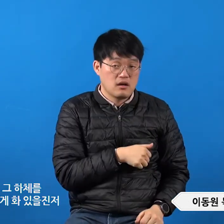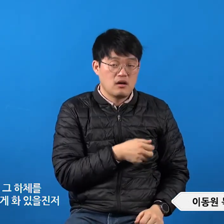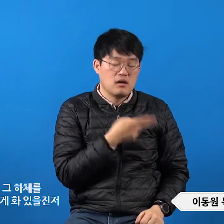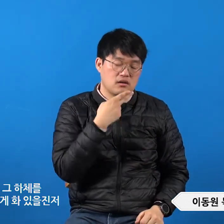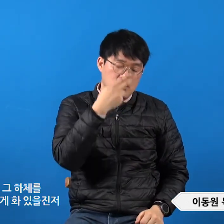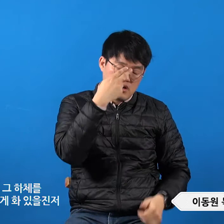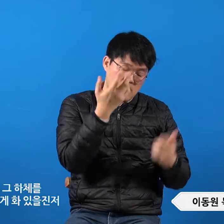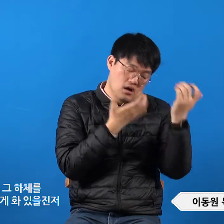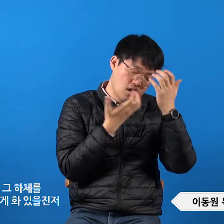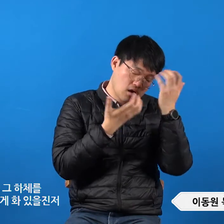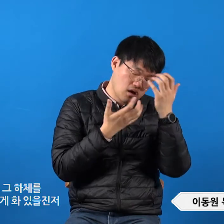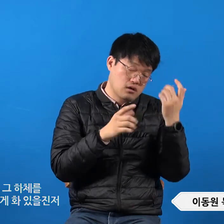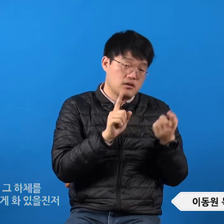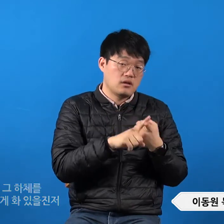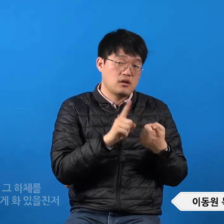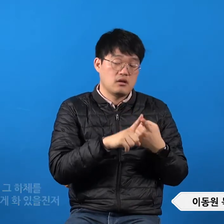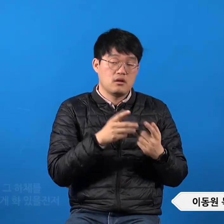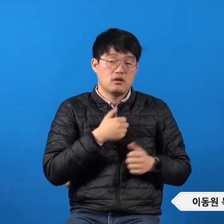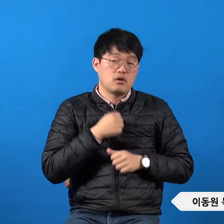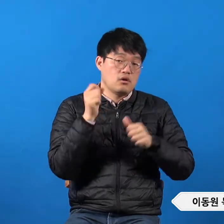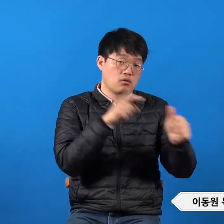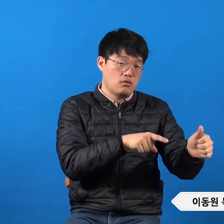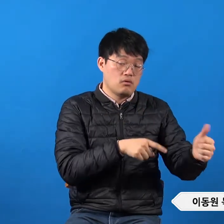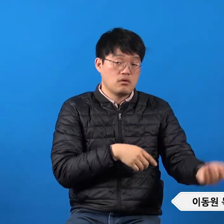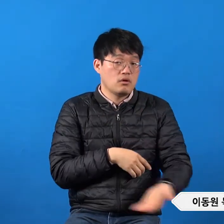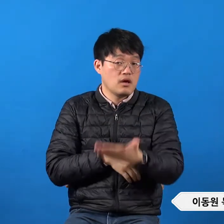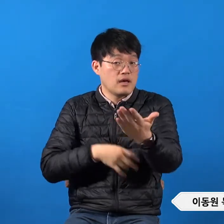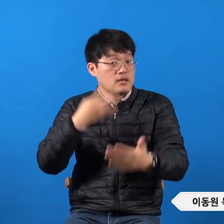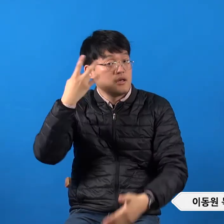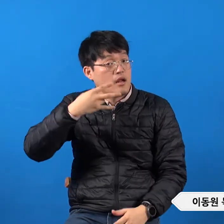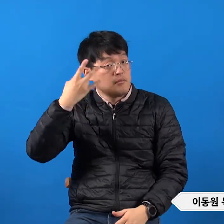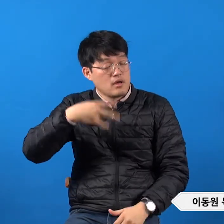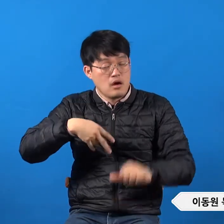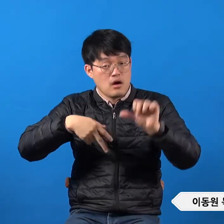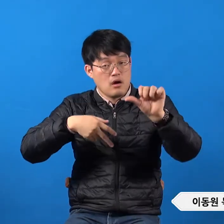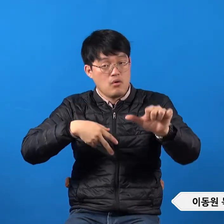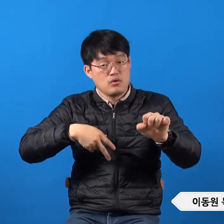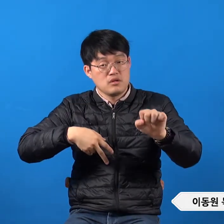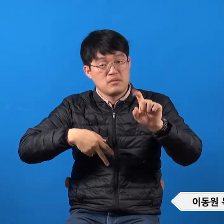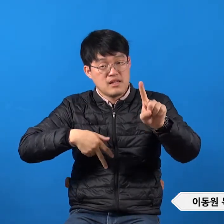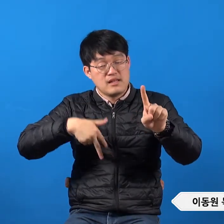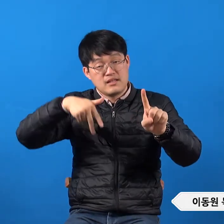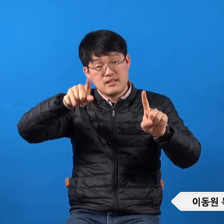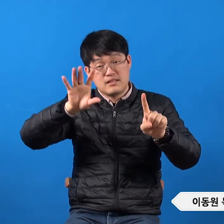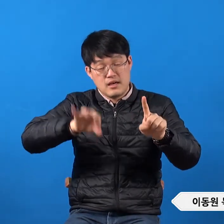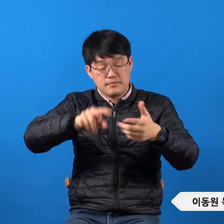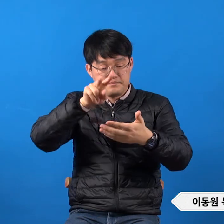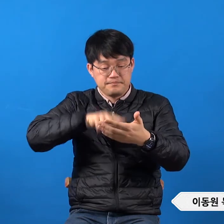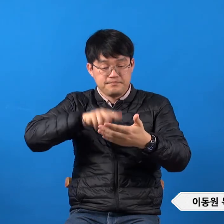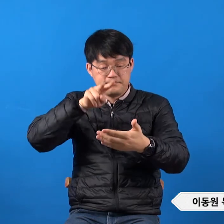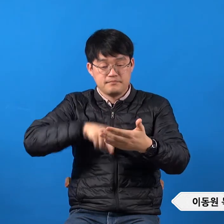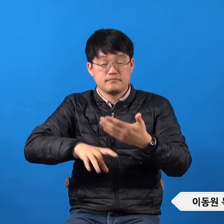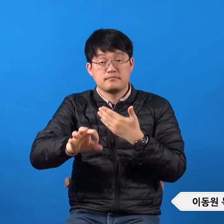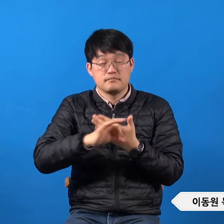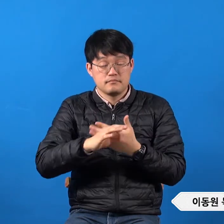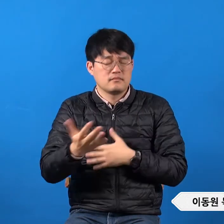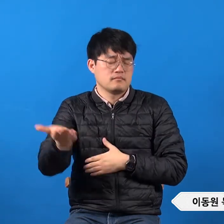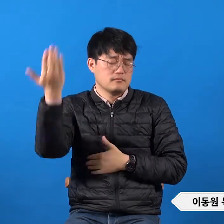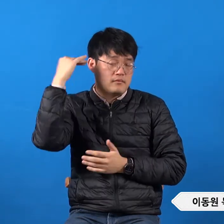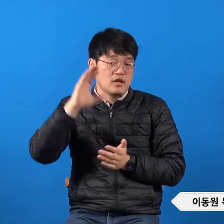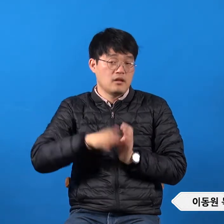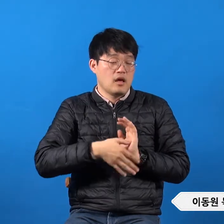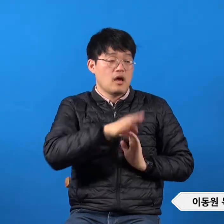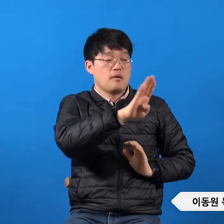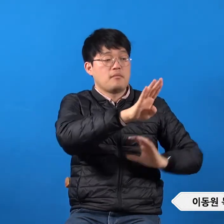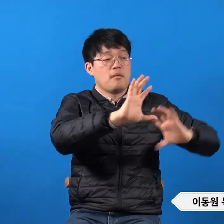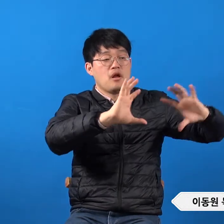술 취함에 대한 경고죠. 우리가 예레미야 5장을 읽어본다면, 51장. 예레미야 51장에 보면